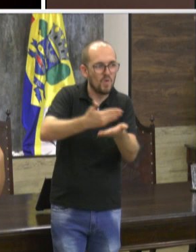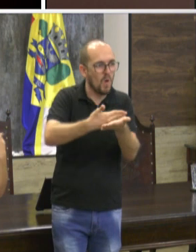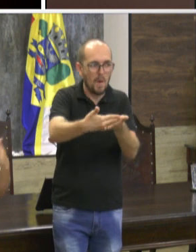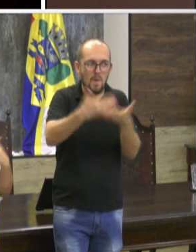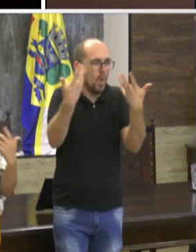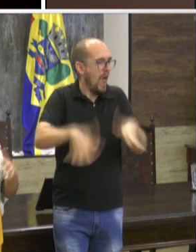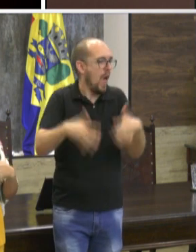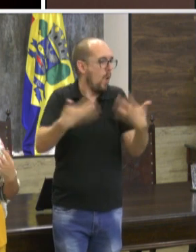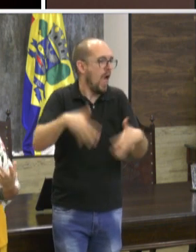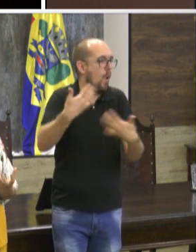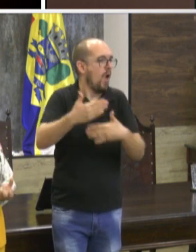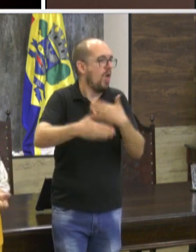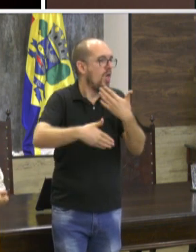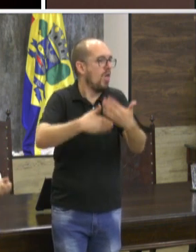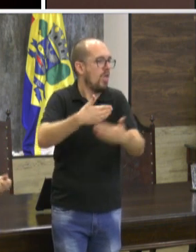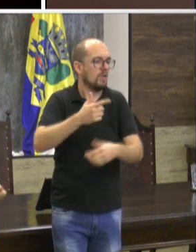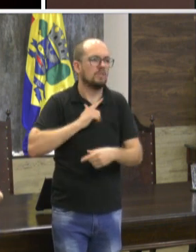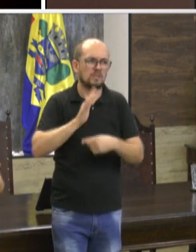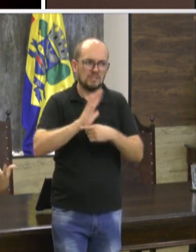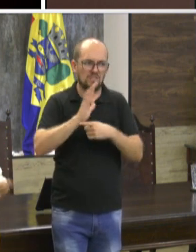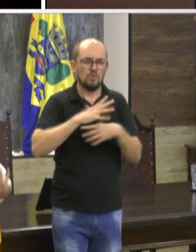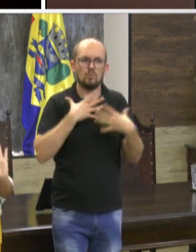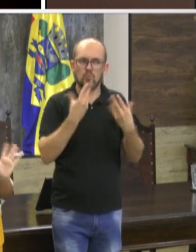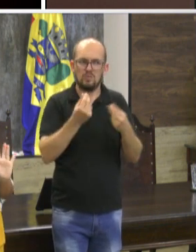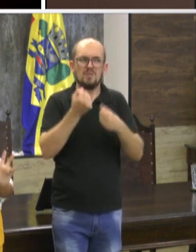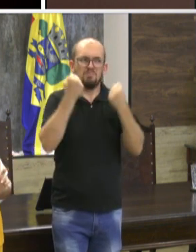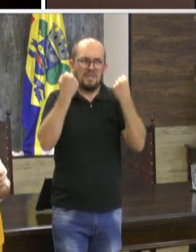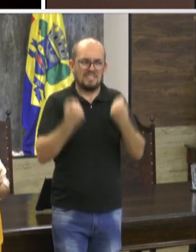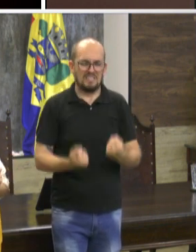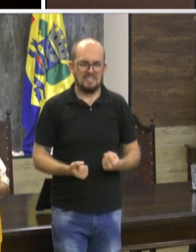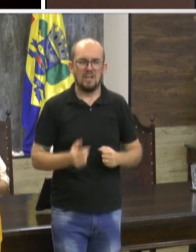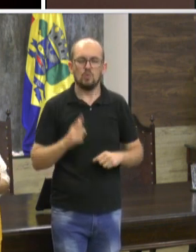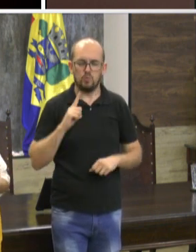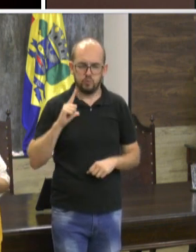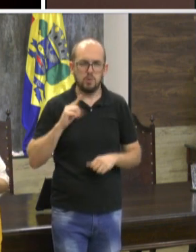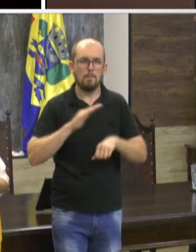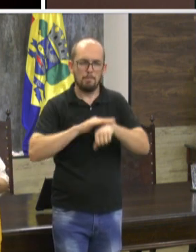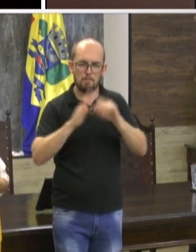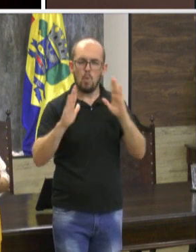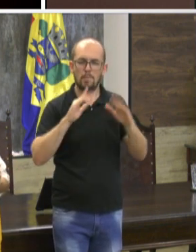o processo, teria vídeos até mais pesados para a gente viver, mas tudo bem.